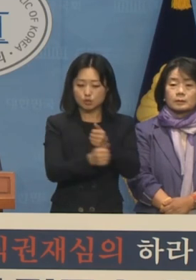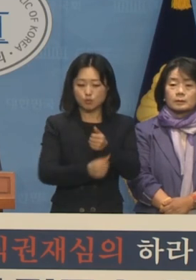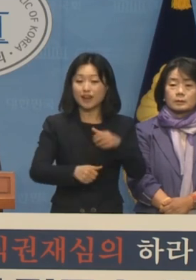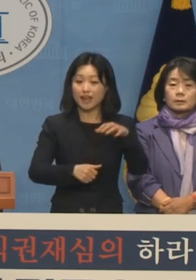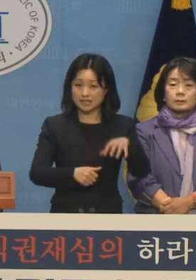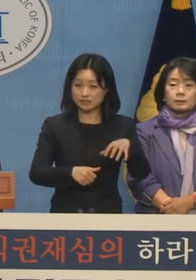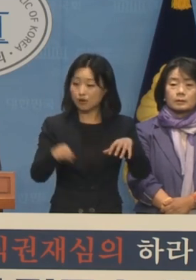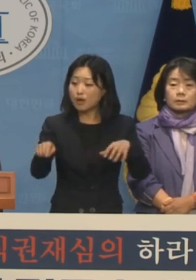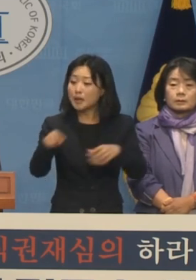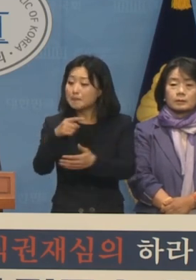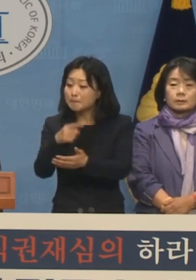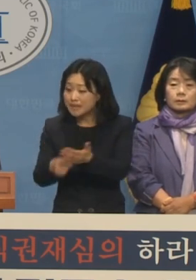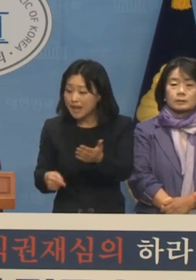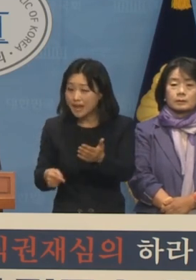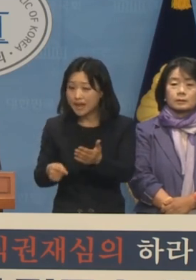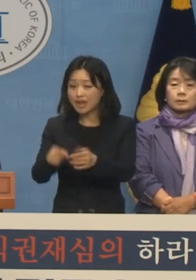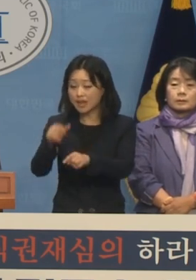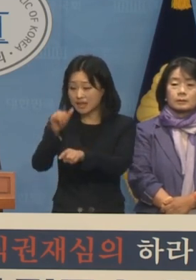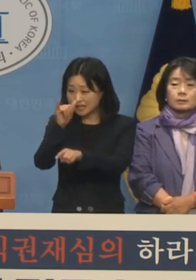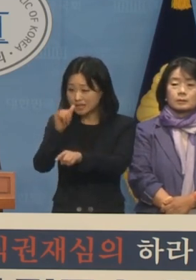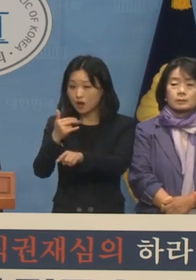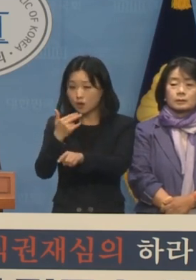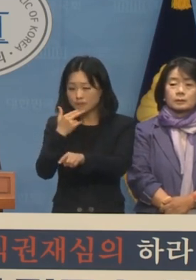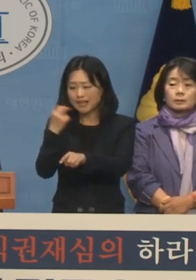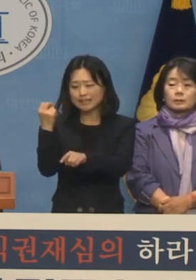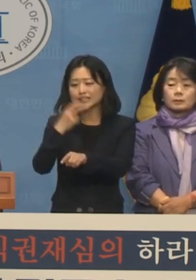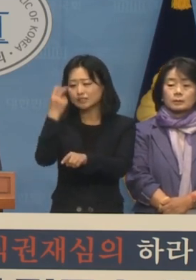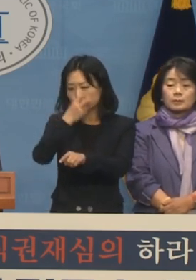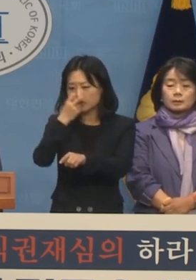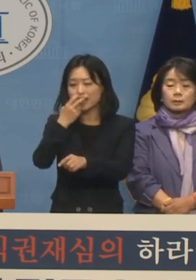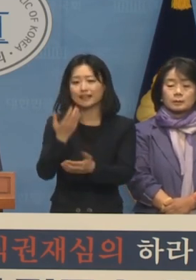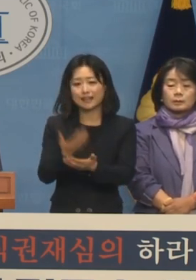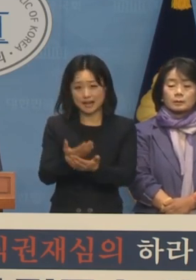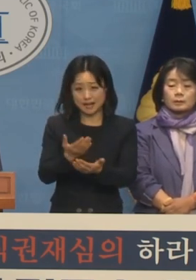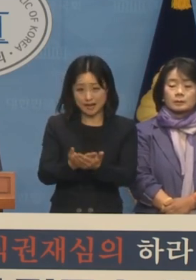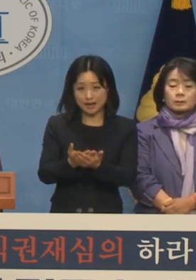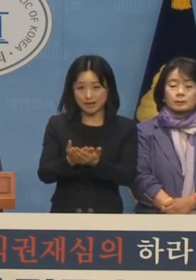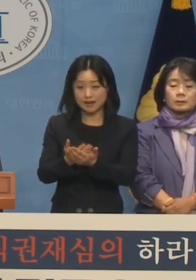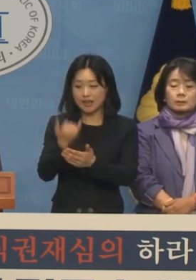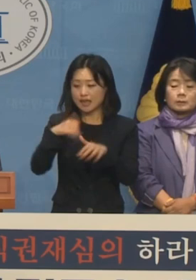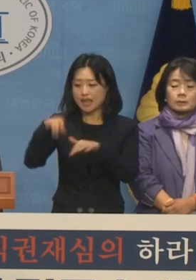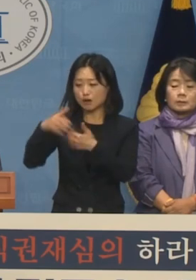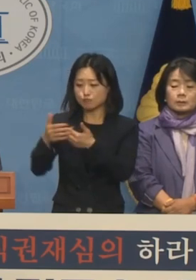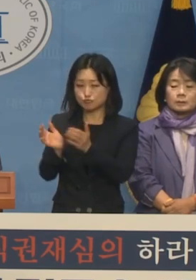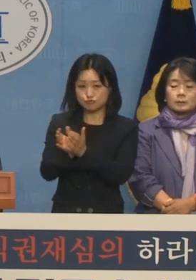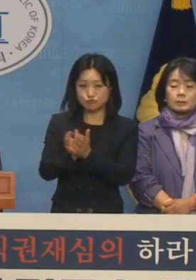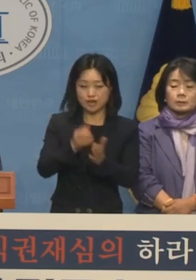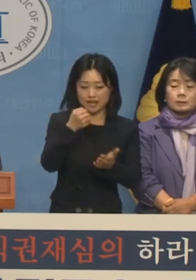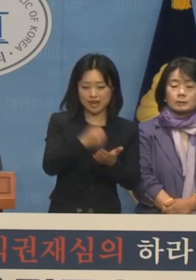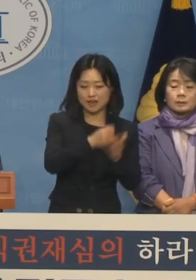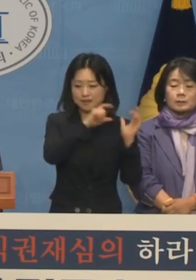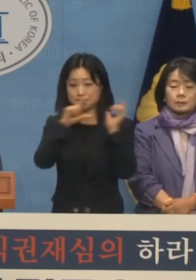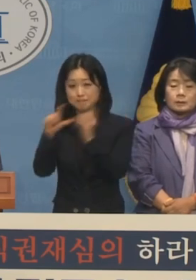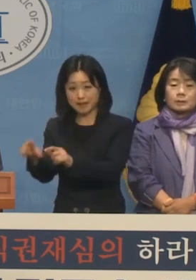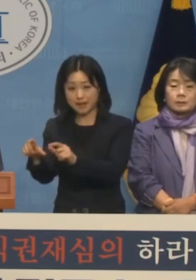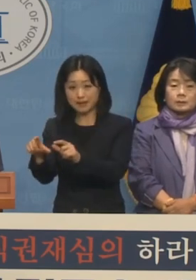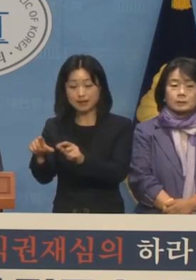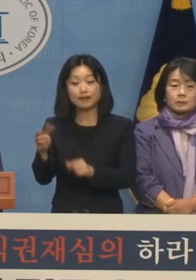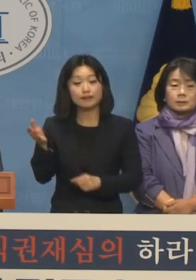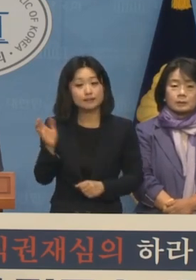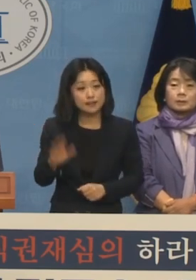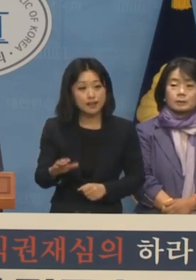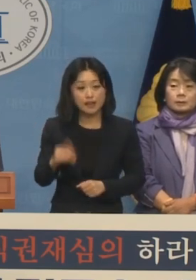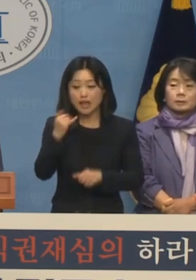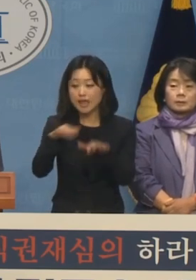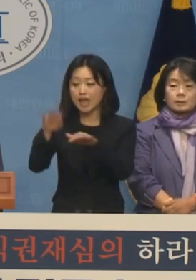이분들에 대한 피해를 새롭게 직권 재심의해야 된다. 해양수산부는 직권 재심의해야 된다라고 하는 결정을 내렸음에도 불구하고